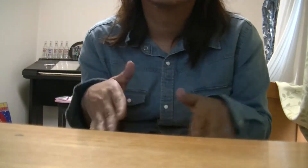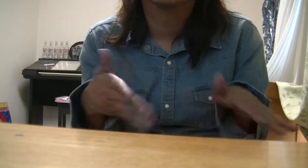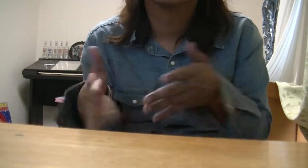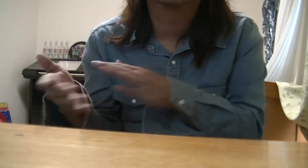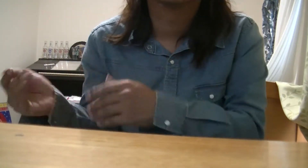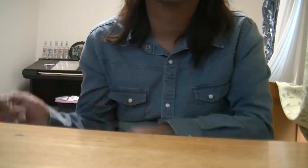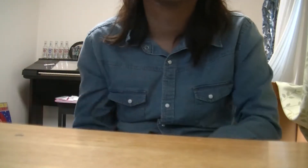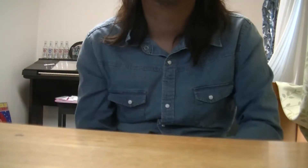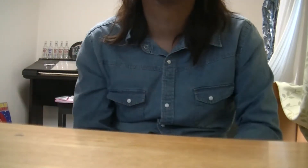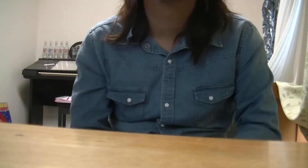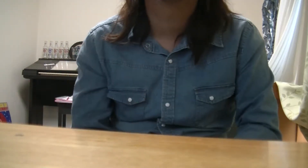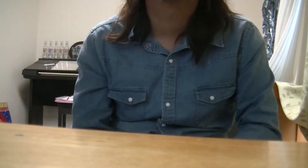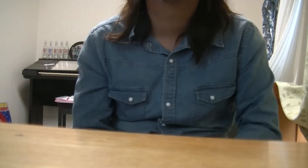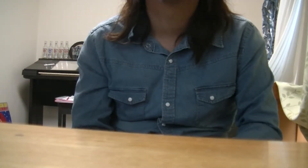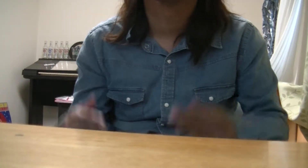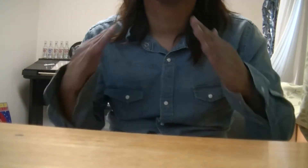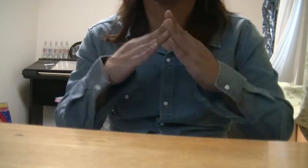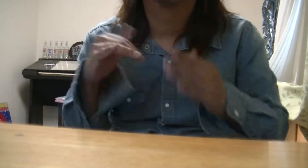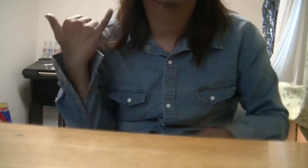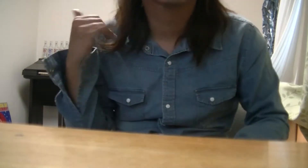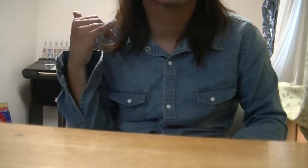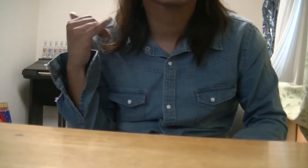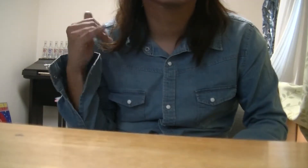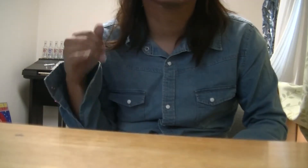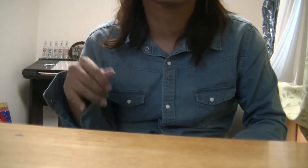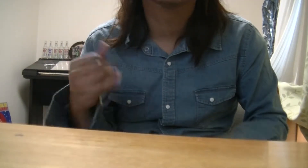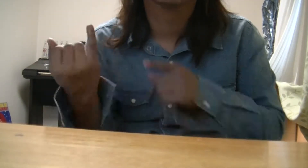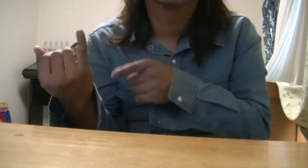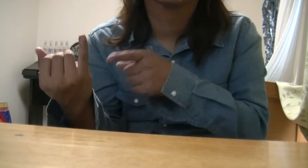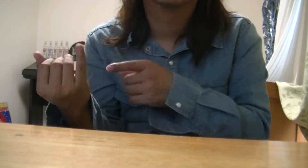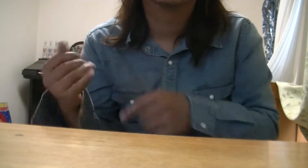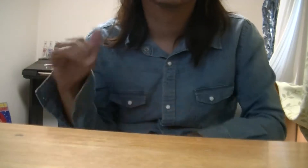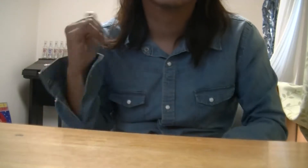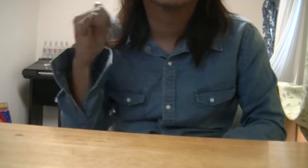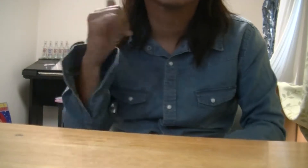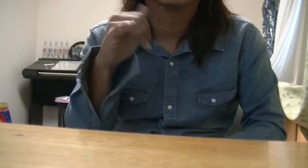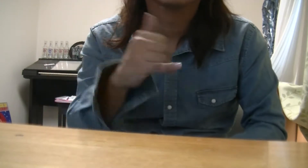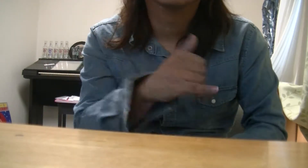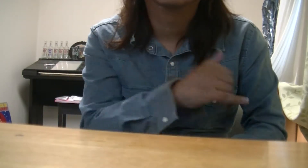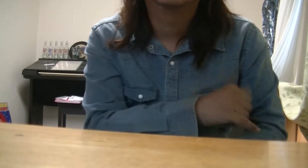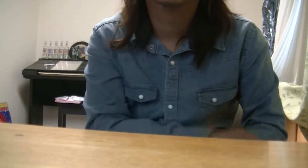かというとですね、家電からですね、彼女の家の電話を鳴らすんですよ。リンリンって、わかります？もう